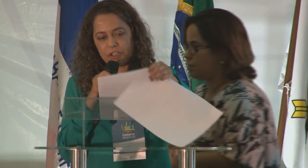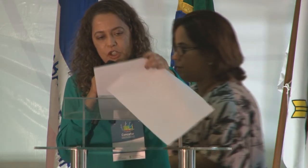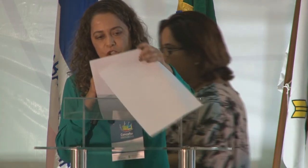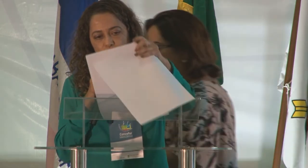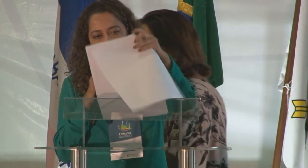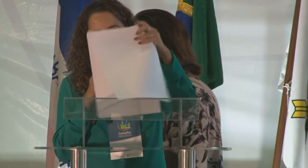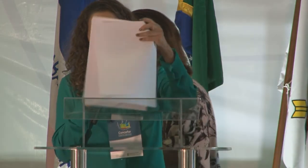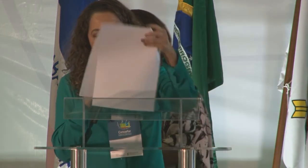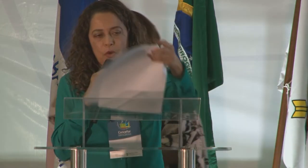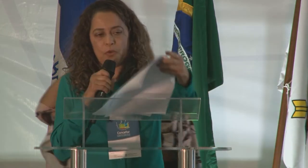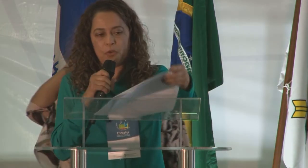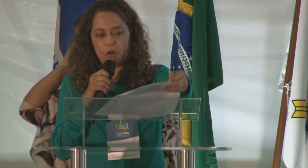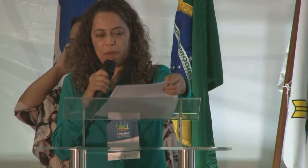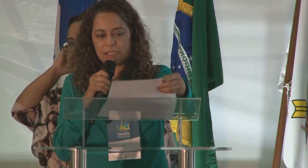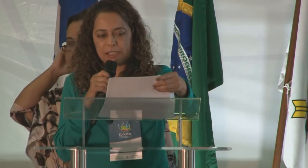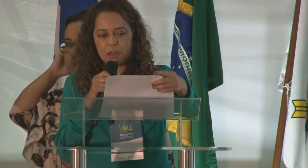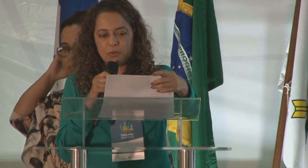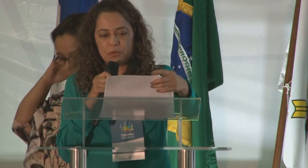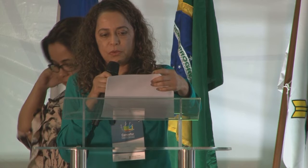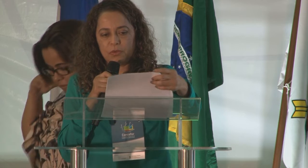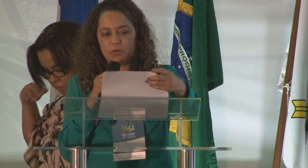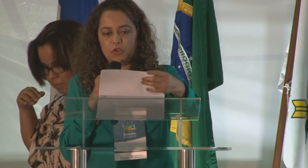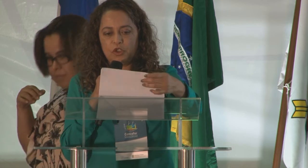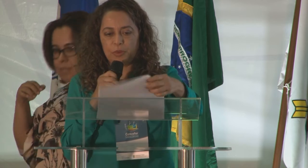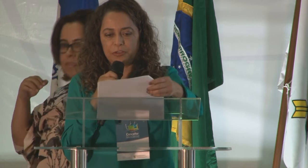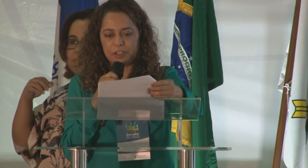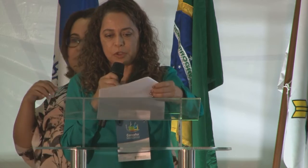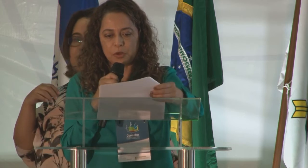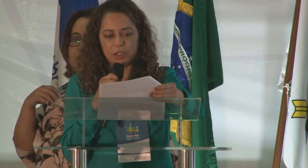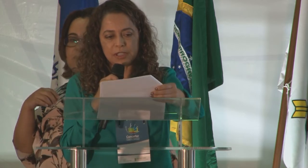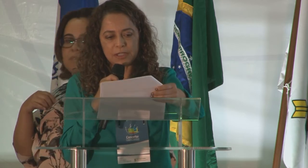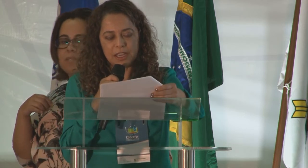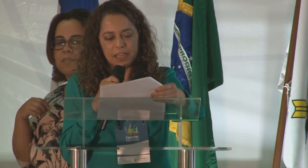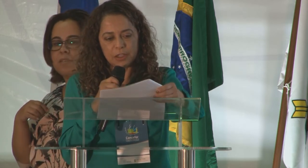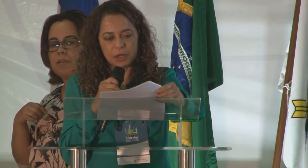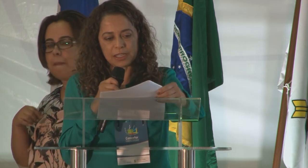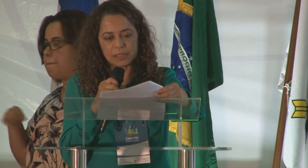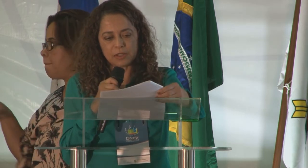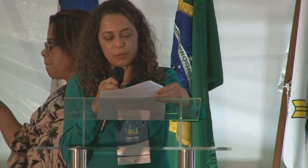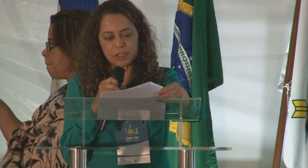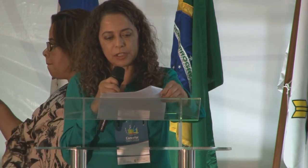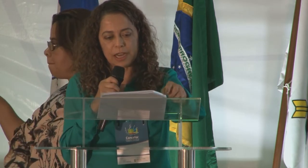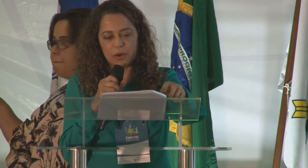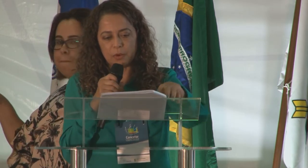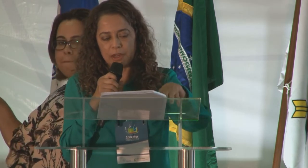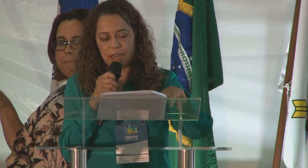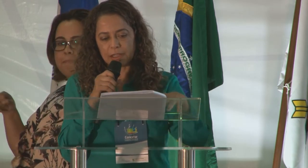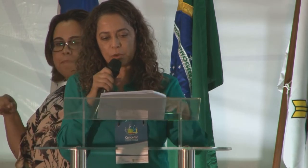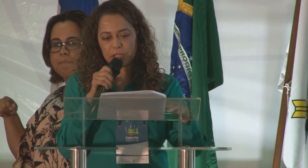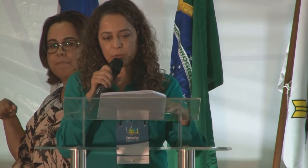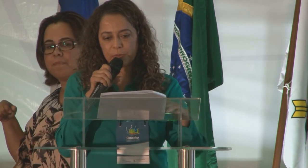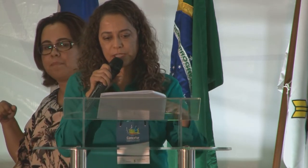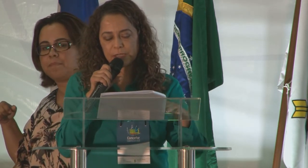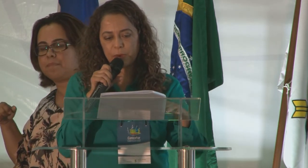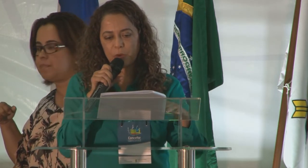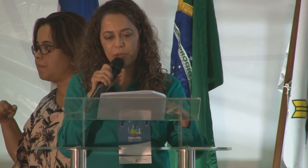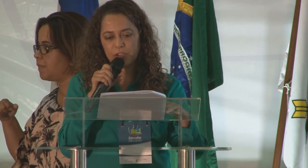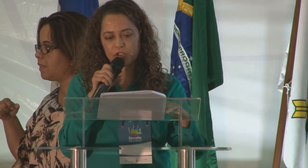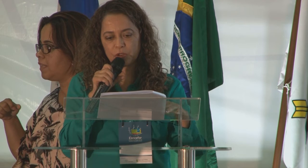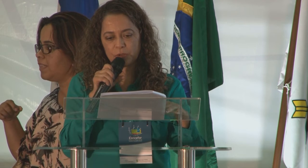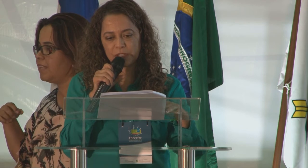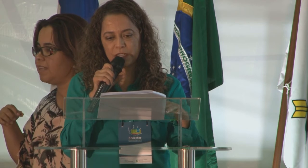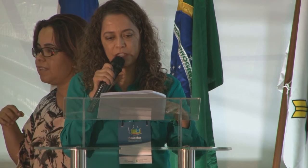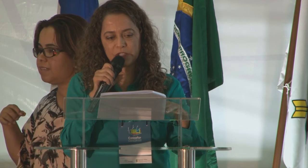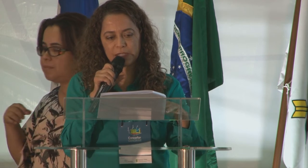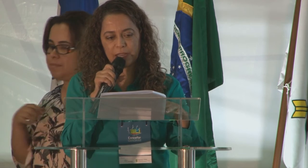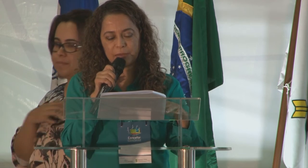Educação Infantil, Formação de Professores, Educação Especial, atuando